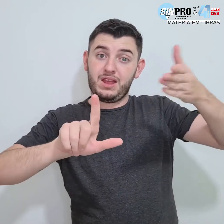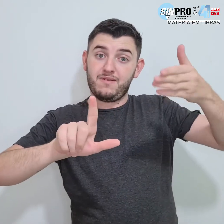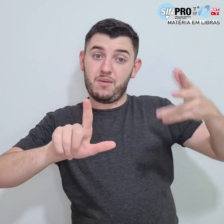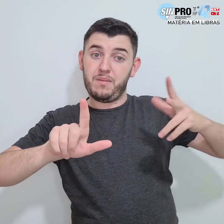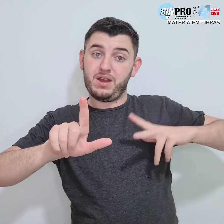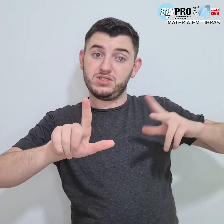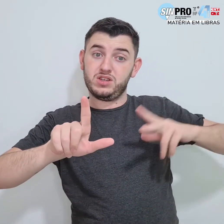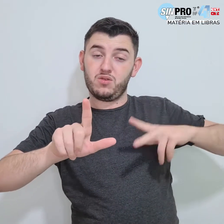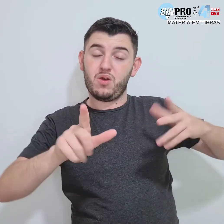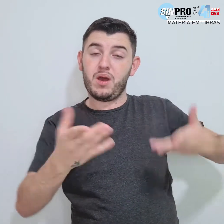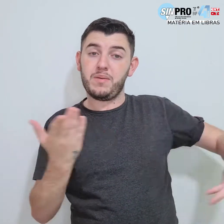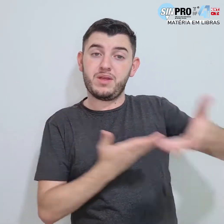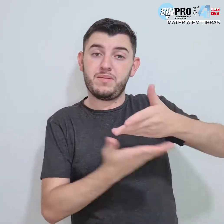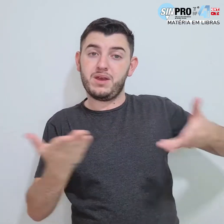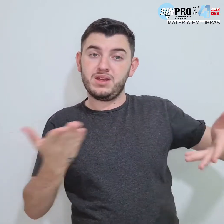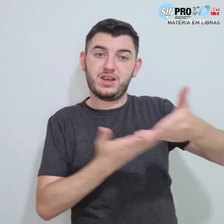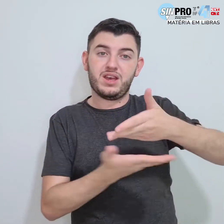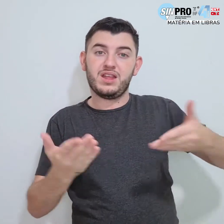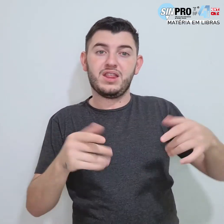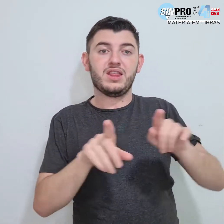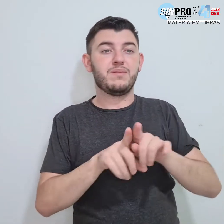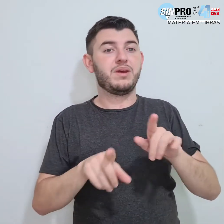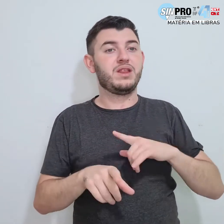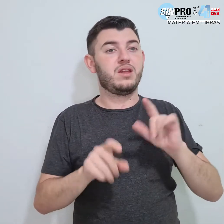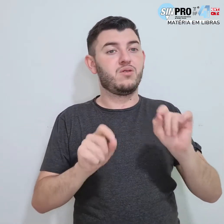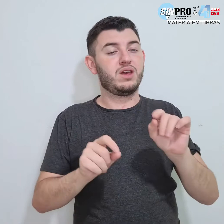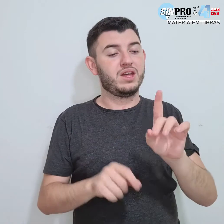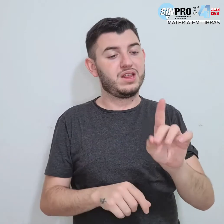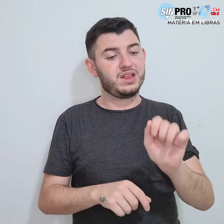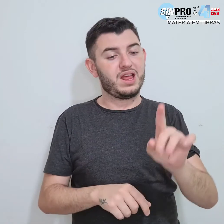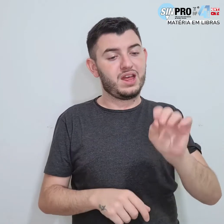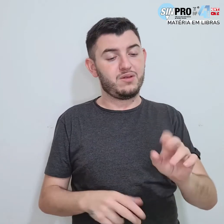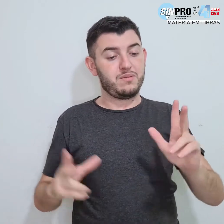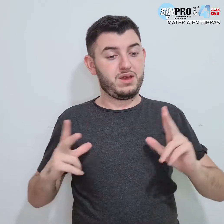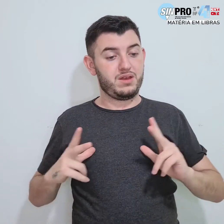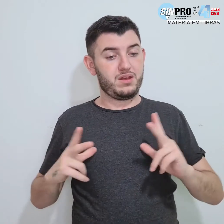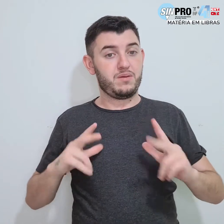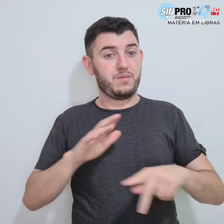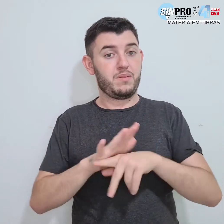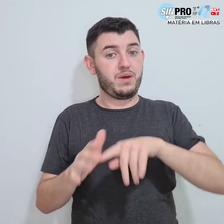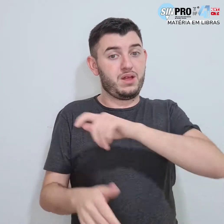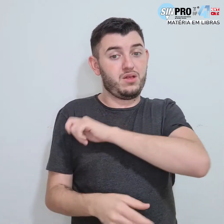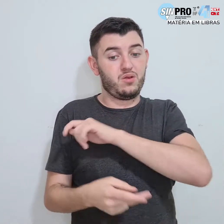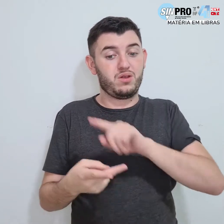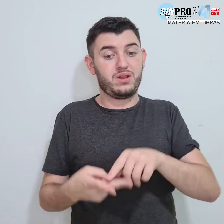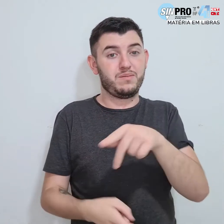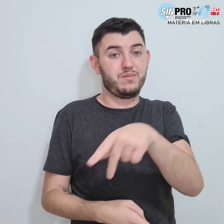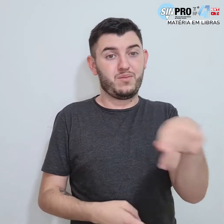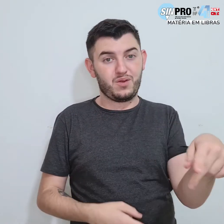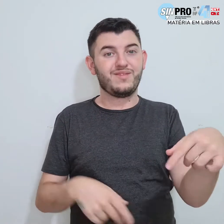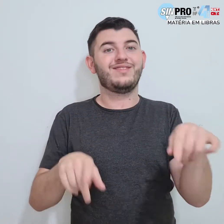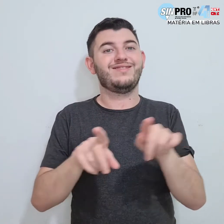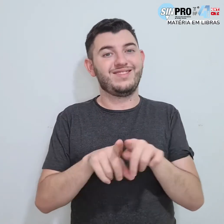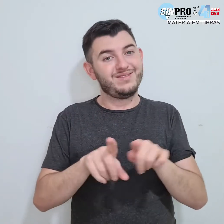ensino, colocando em risco dados pessoais de estudantes e professores. Isso, na ponta, interfere